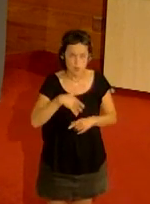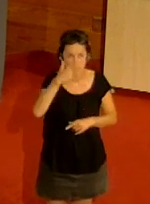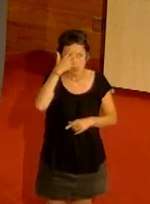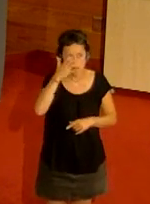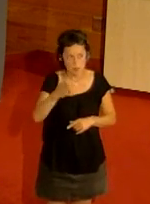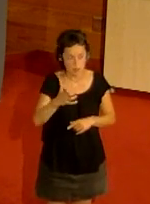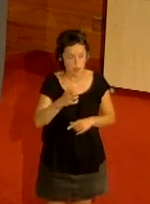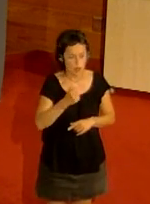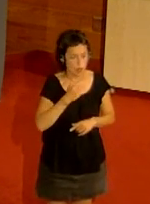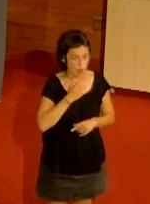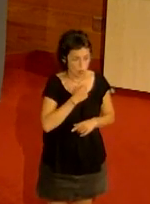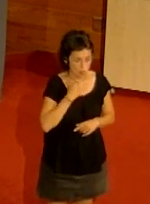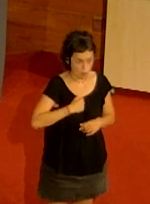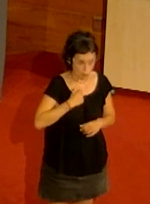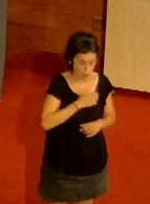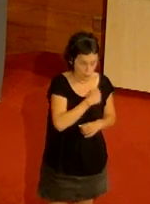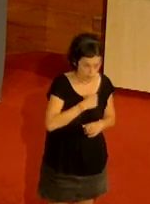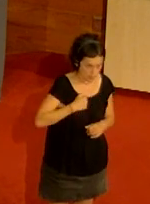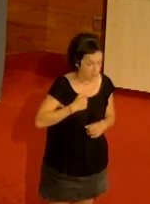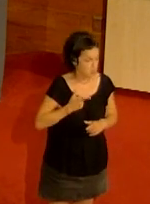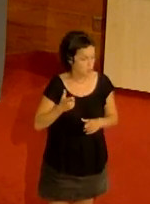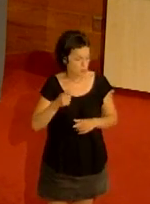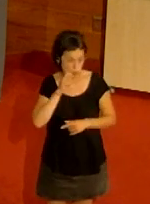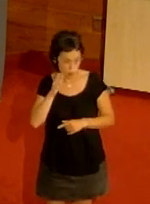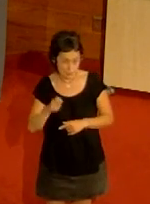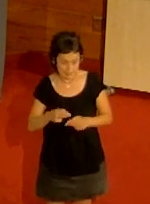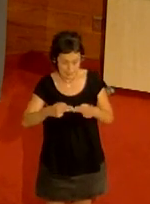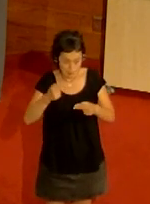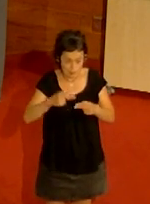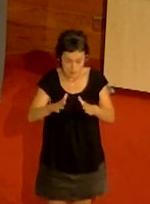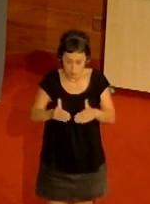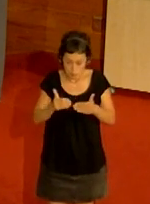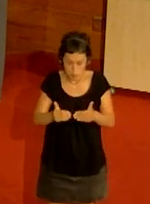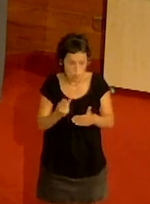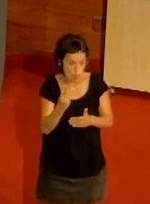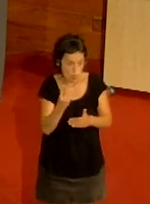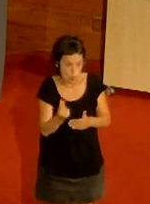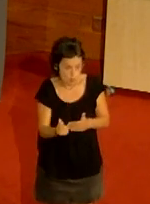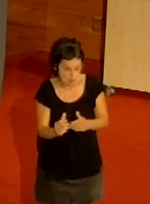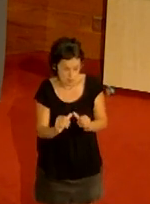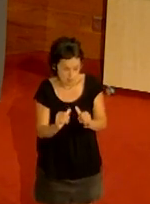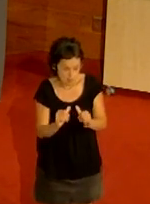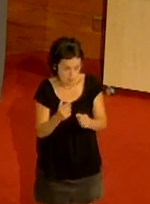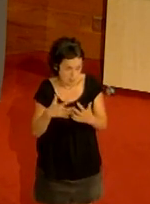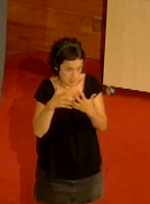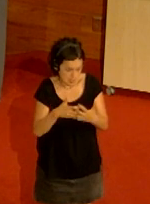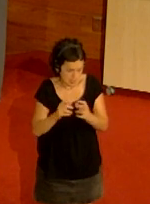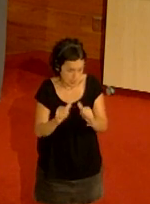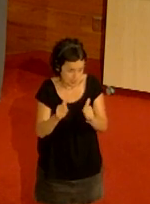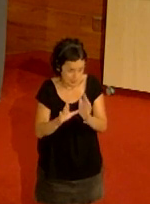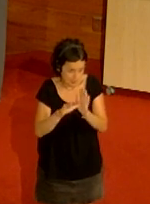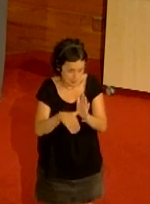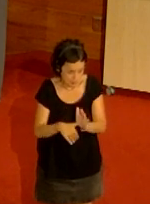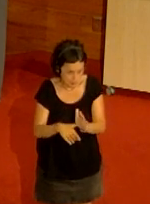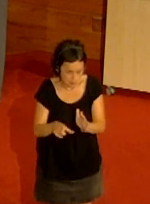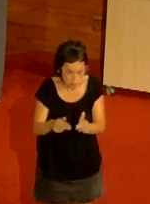Polonia con Ucrania, dos días después de que empezara la guerra, dos días, sí, y nunca en mi vida había visto una